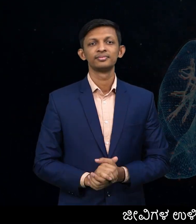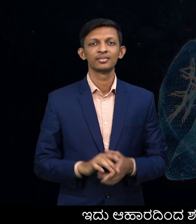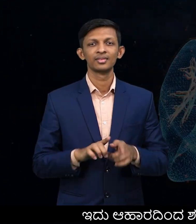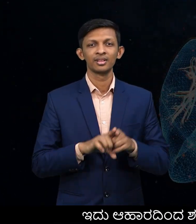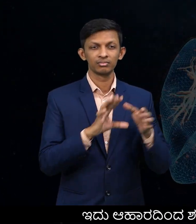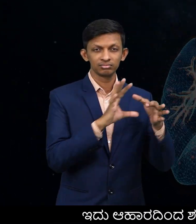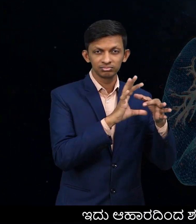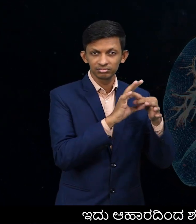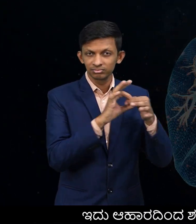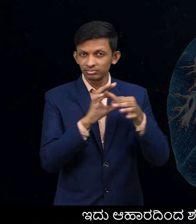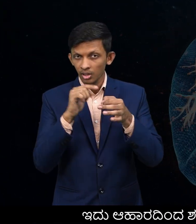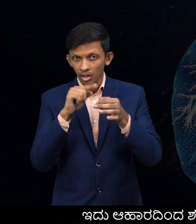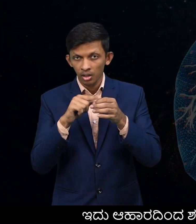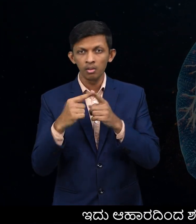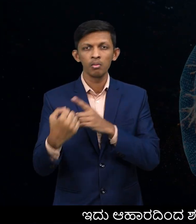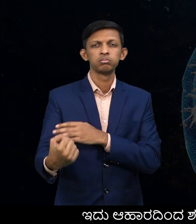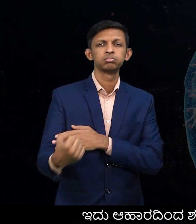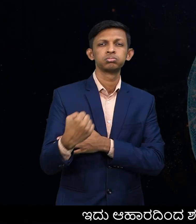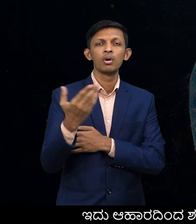ಇದು ಆಹಾರದಿಂದ ಶಕ್ತಿಯನ್ನು ಬಿಡುಗಡೆ ಮಾಡುತ್ತದೆ.